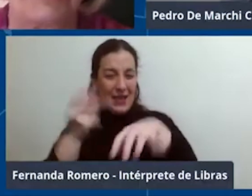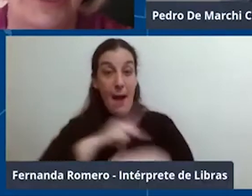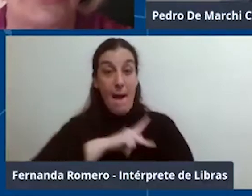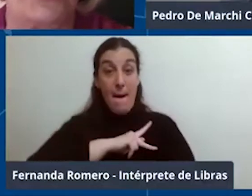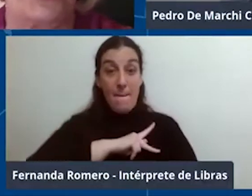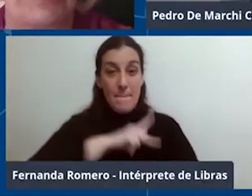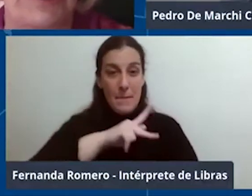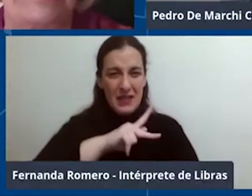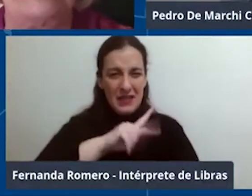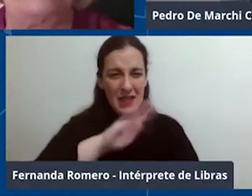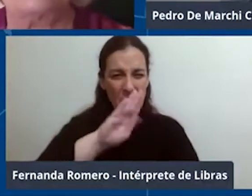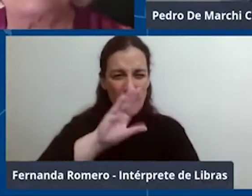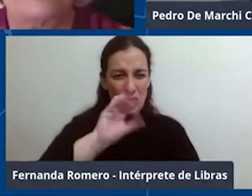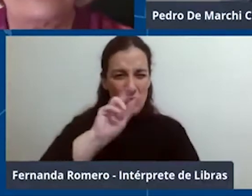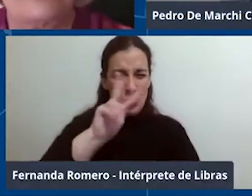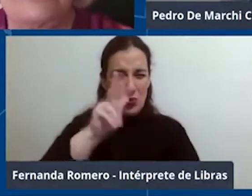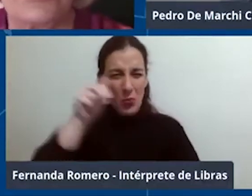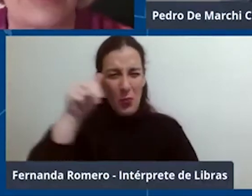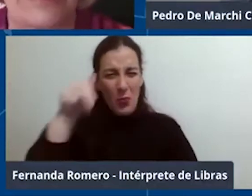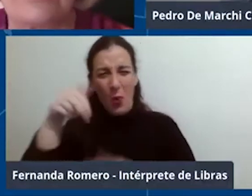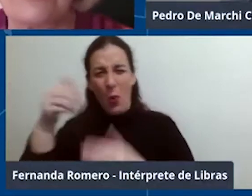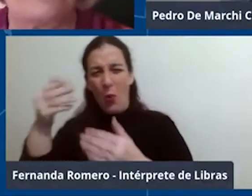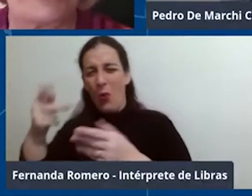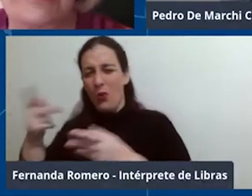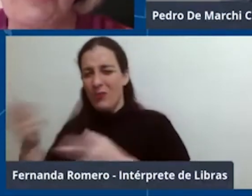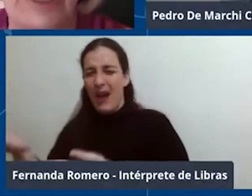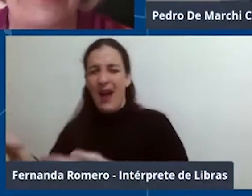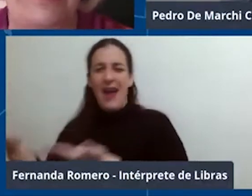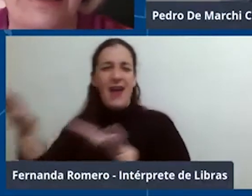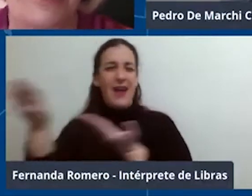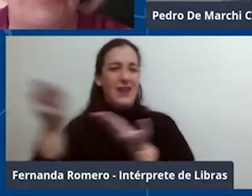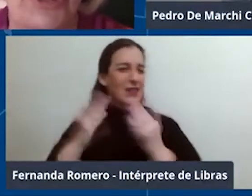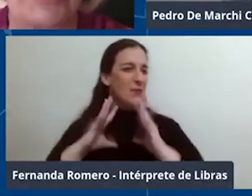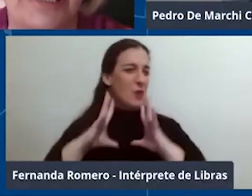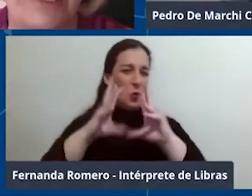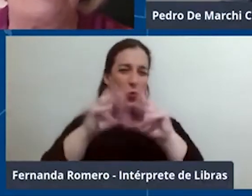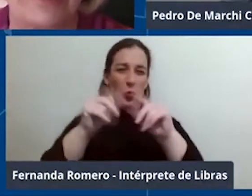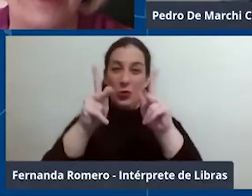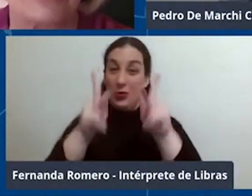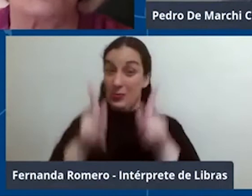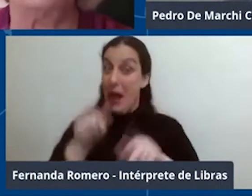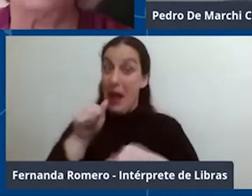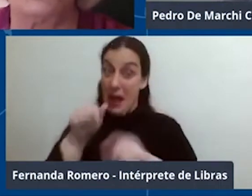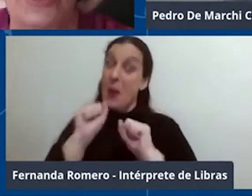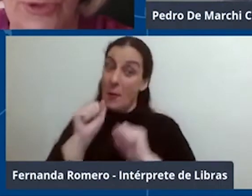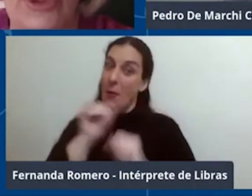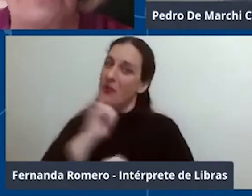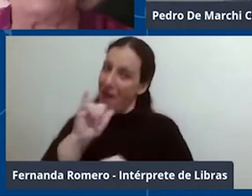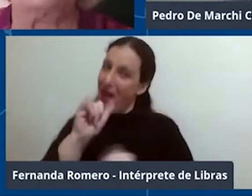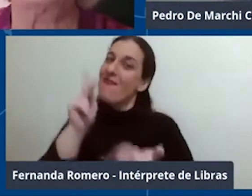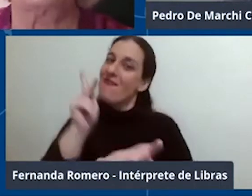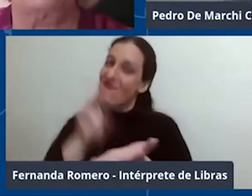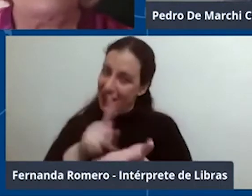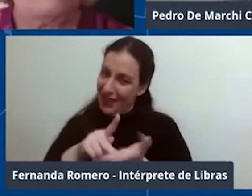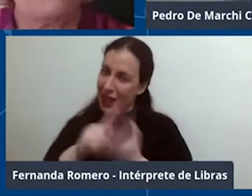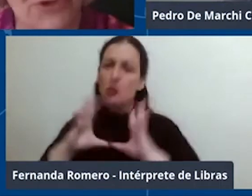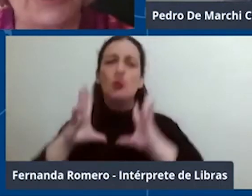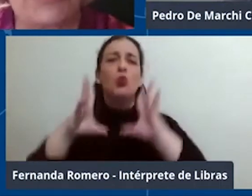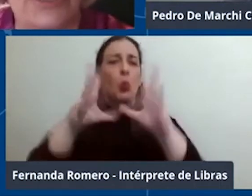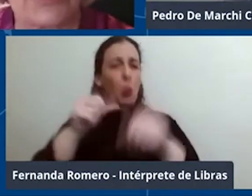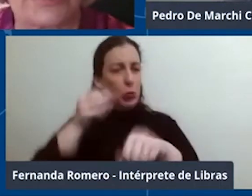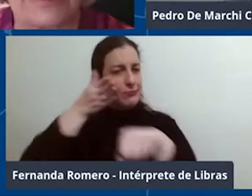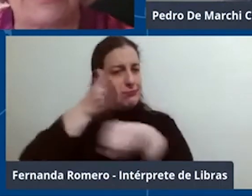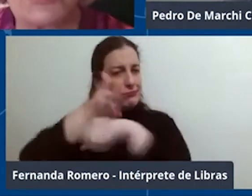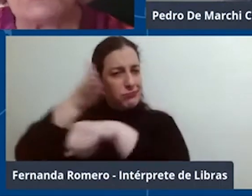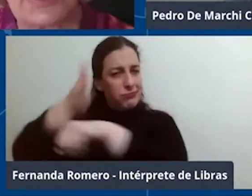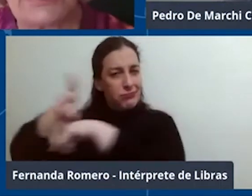Bono recebendo toda a bancada, e isso ele pode dizer, é verdade, todo mundo comparecia. Por